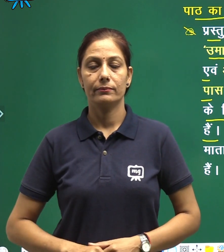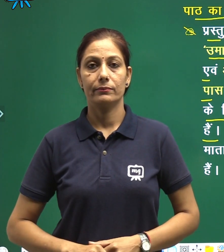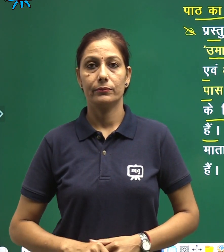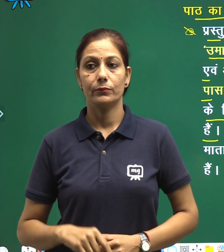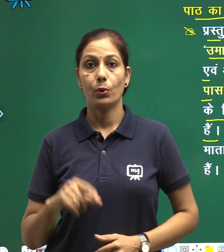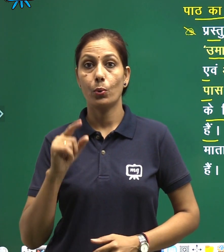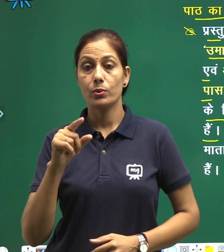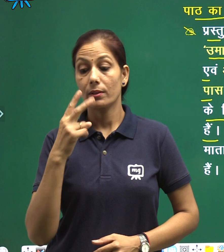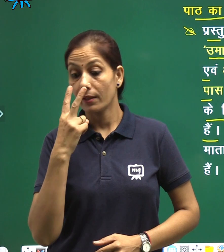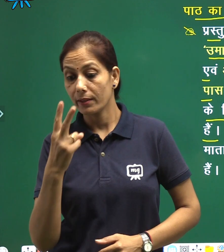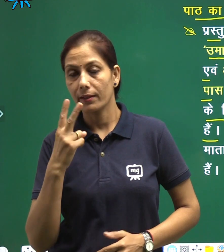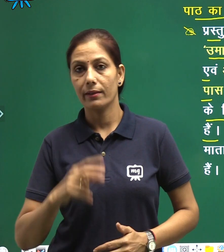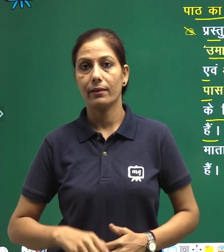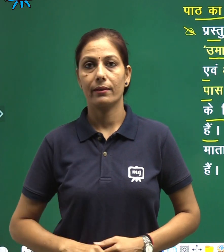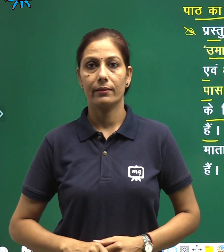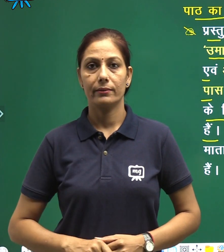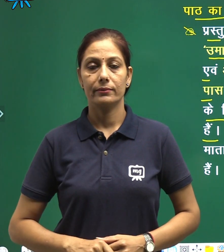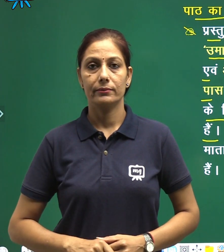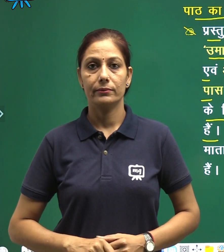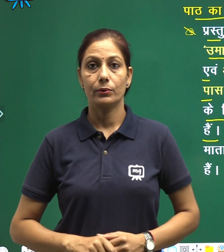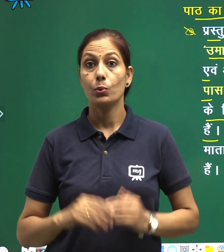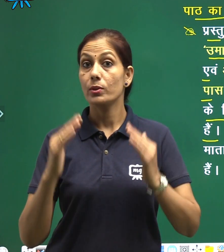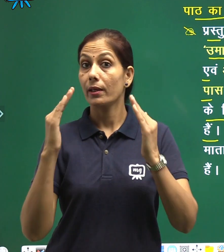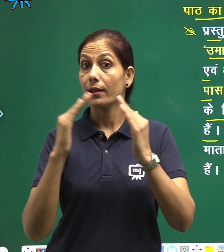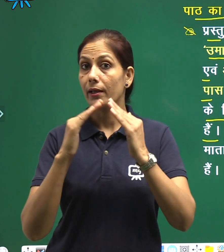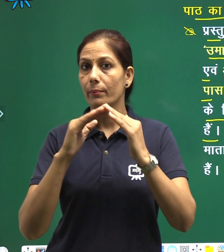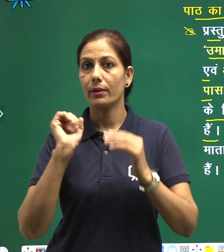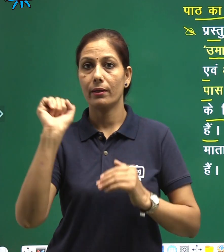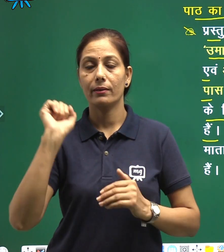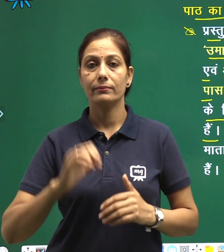उसे देखने के लिए उसके घर पर